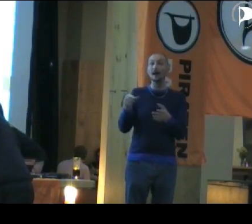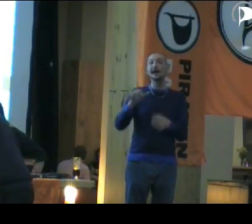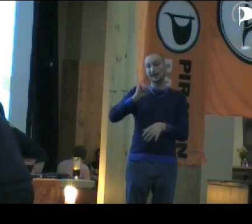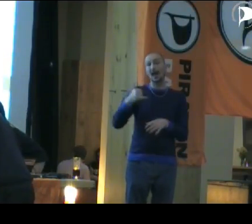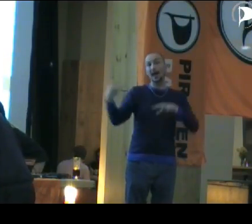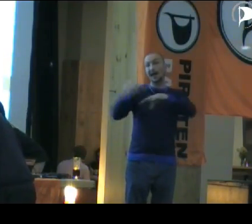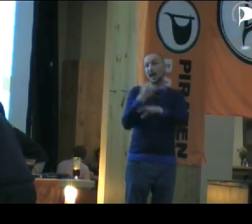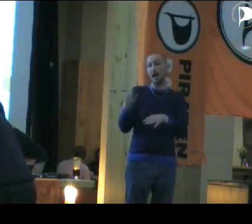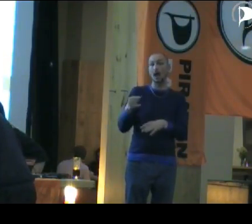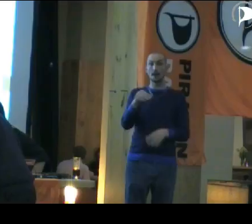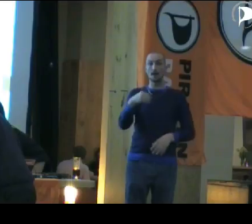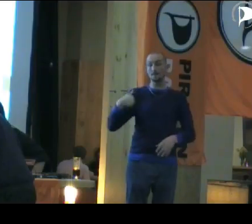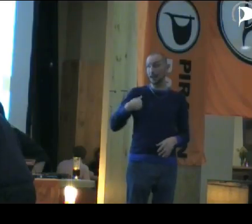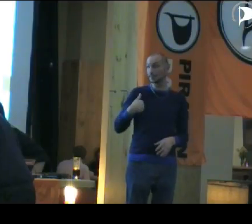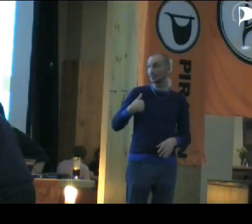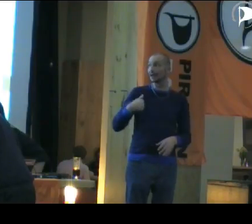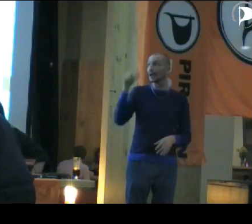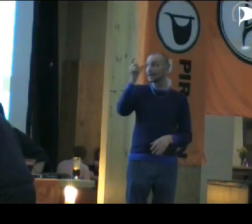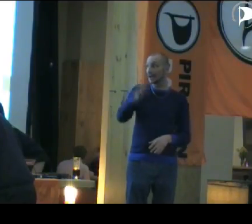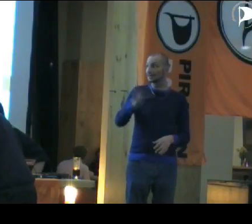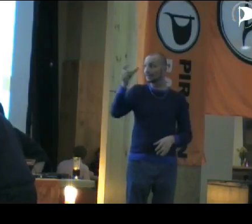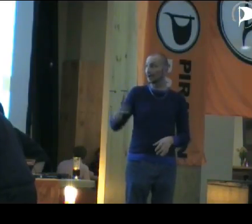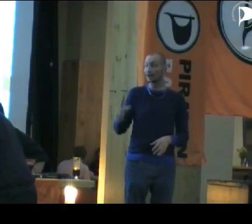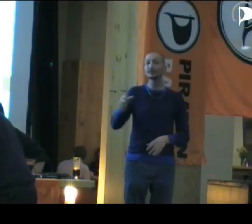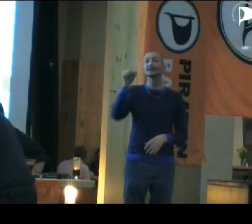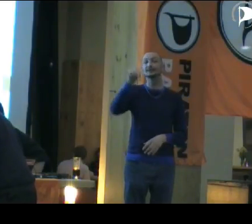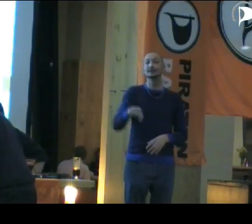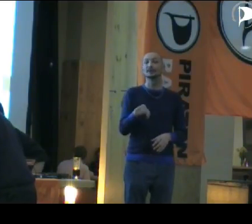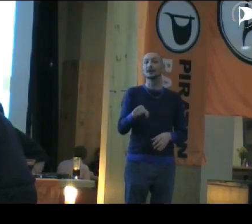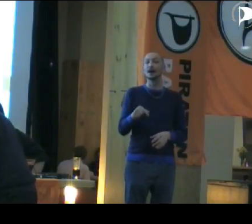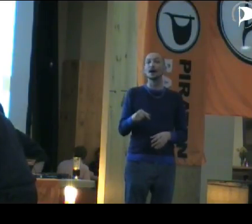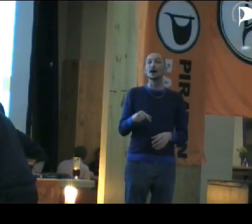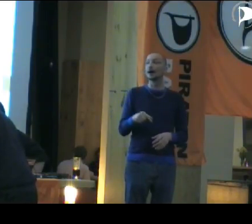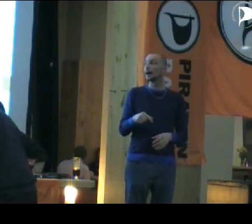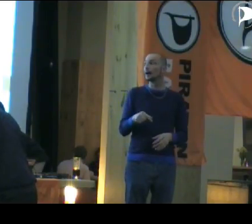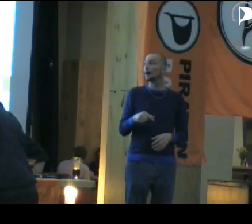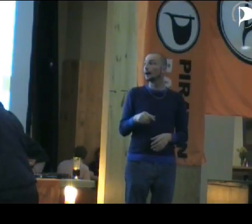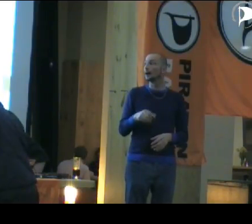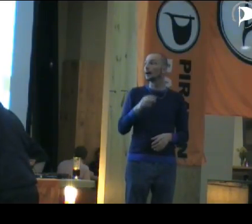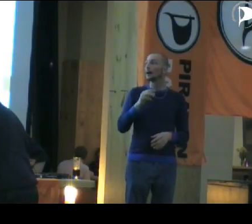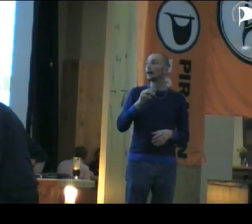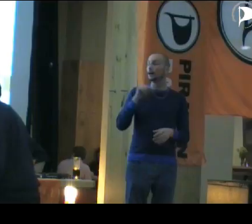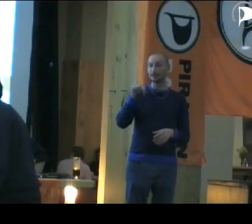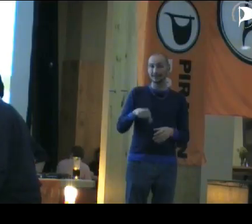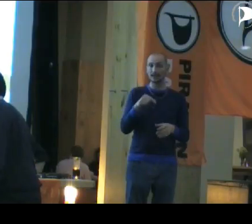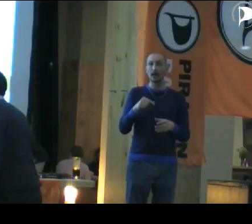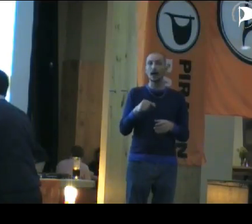dann sagen wir zu den feuern die kandidaten können meines wissens hat amazon gewählt werden für mich anspricht